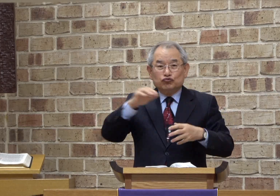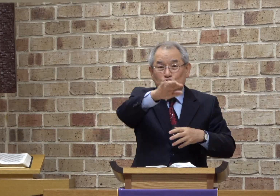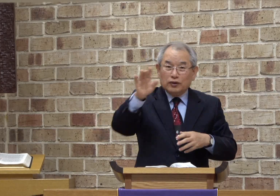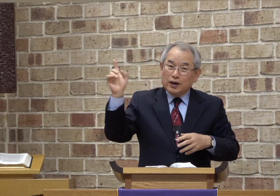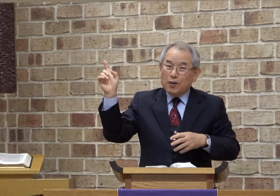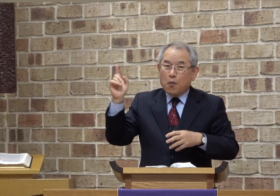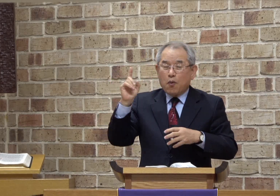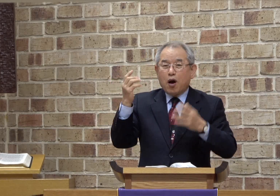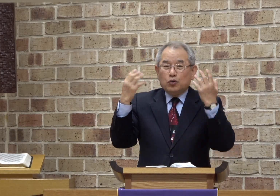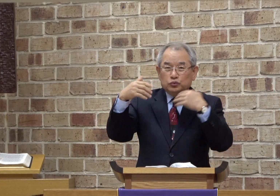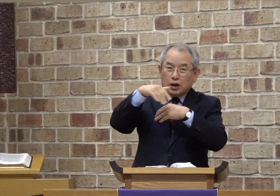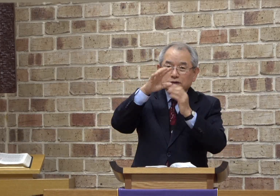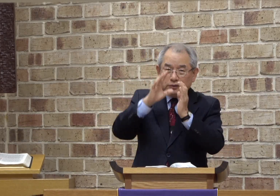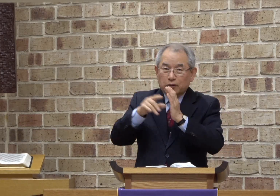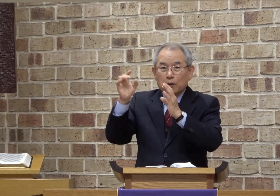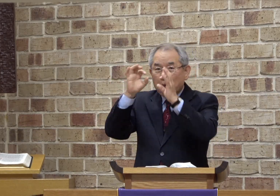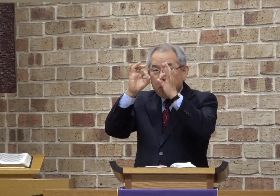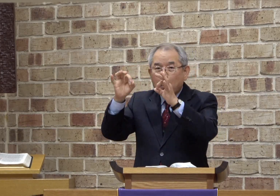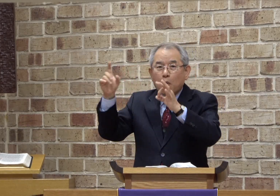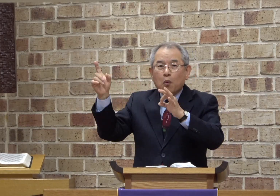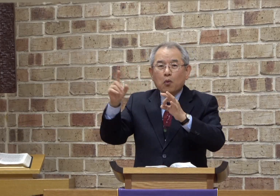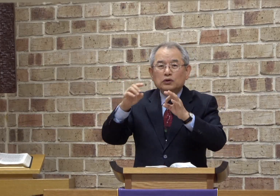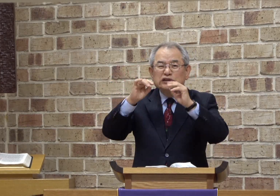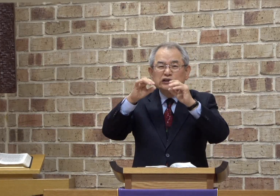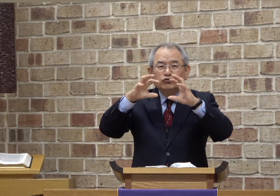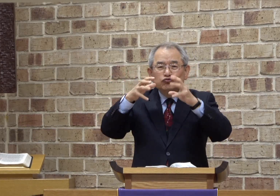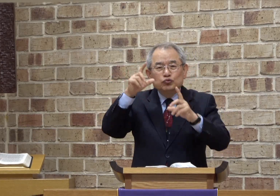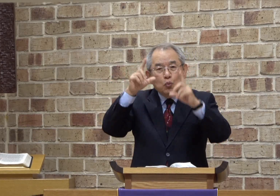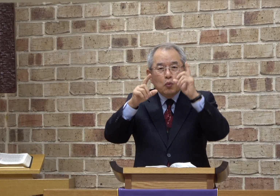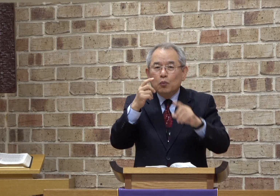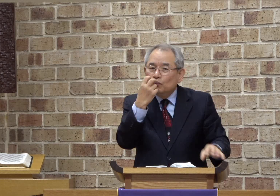요한복음 3장 16절을 살펴보면 네 가지를 발견할 수 있습니다.